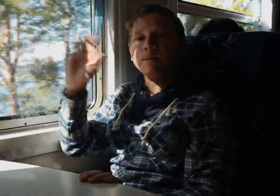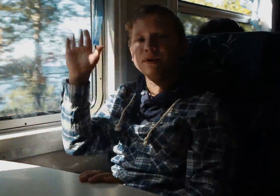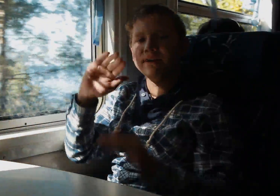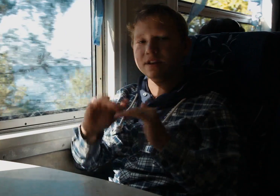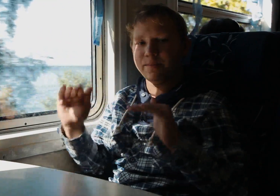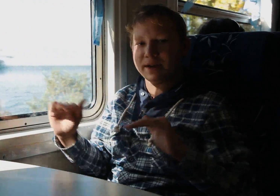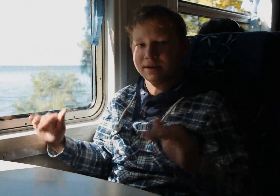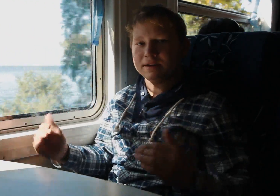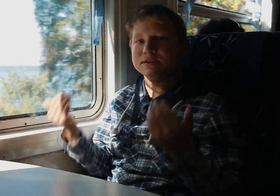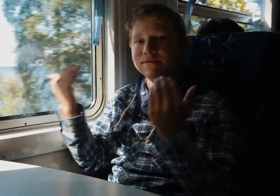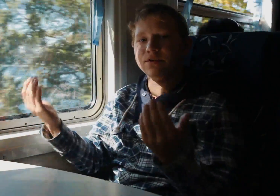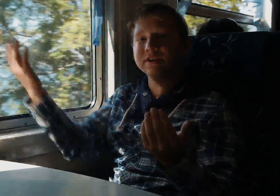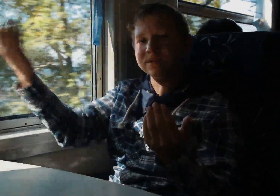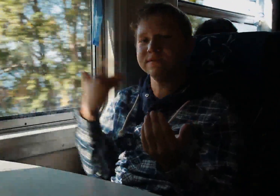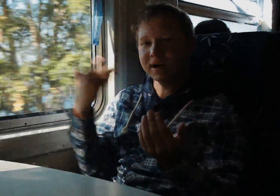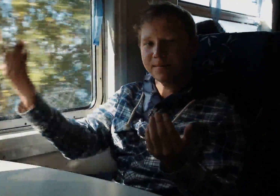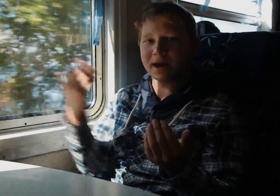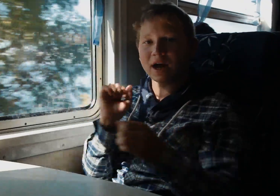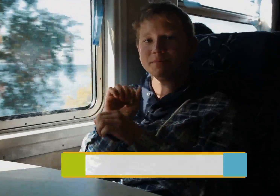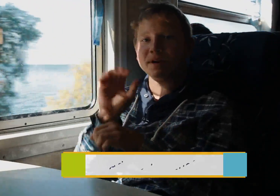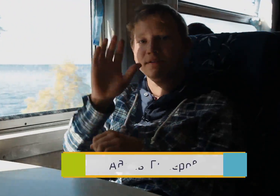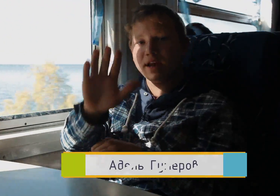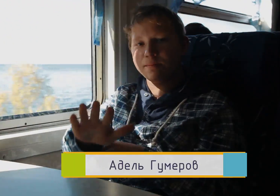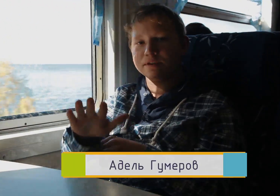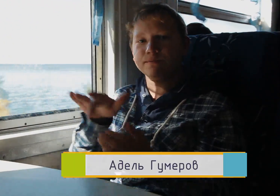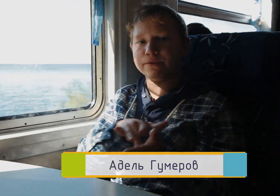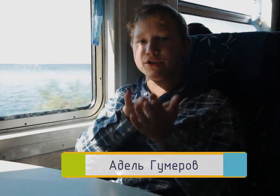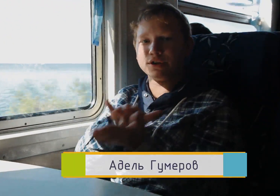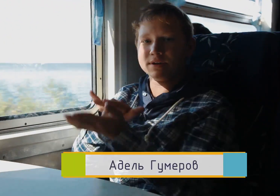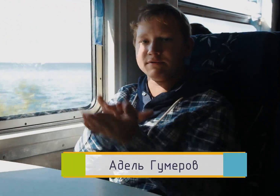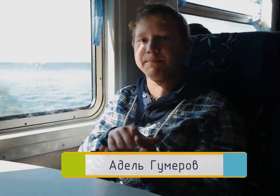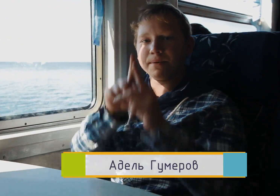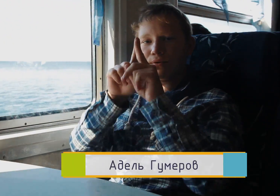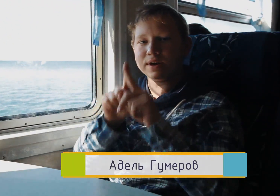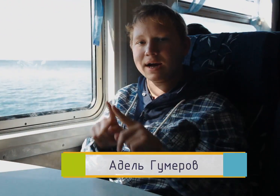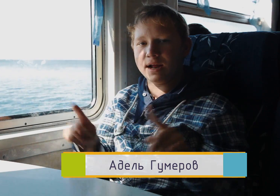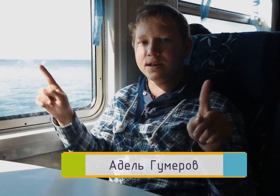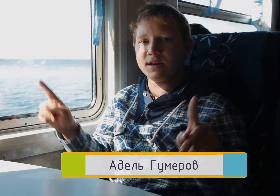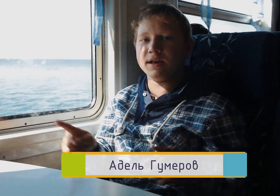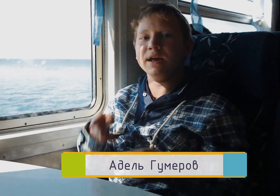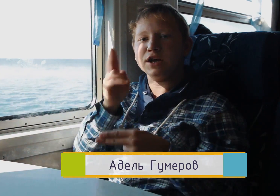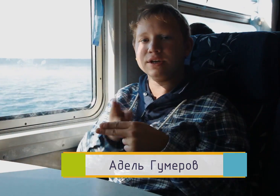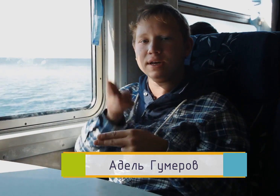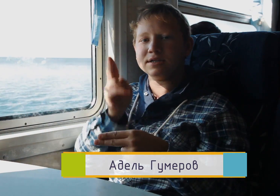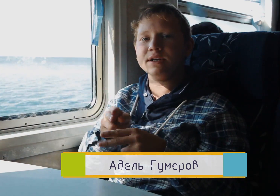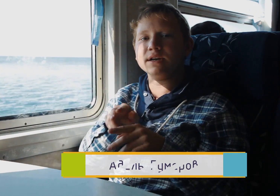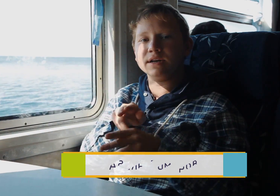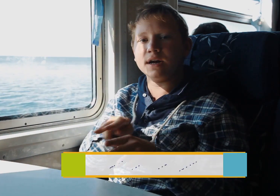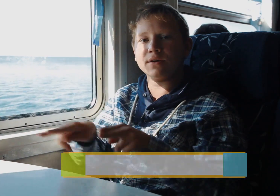Привет, ребята! Сегодня мы с вами отправляемся в путешествие по уникальной железной